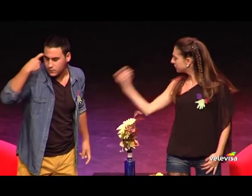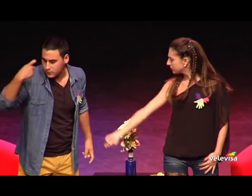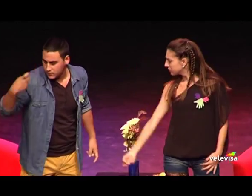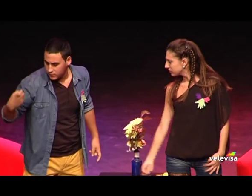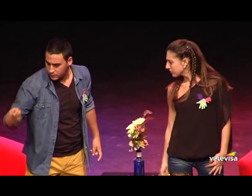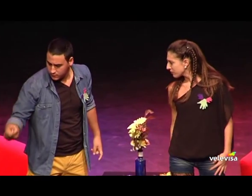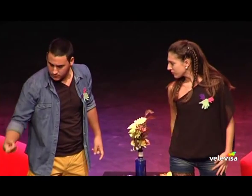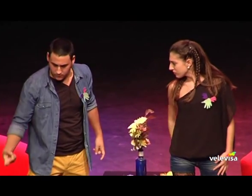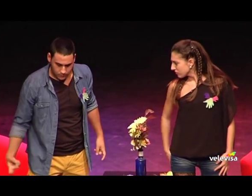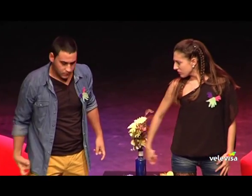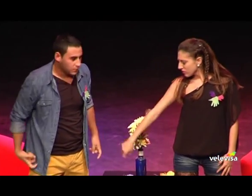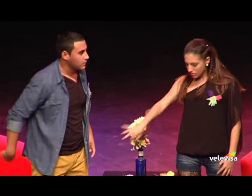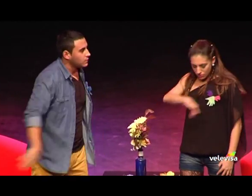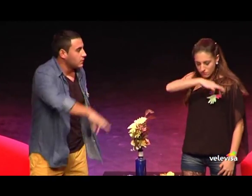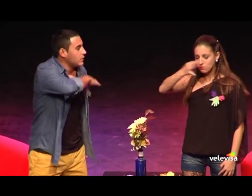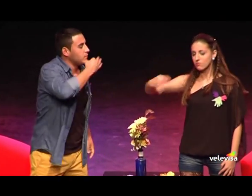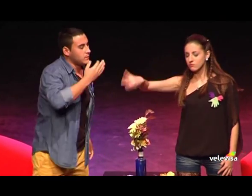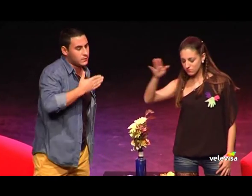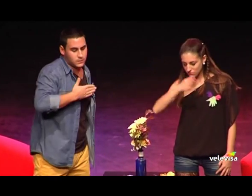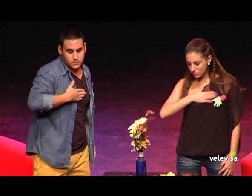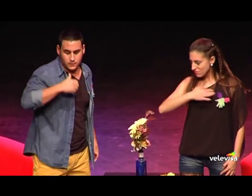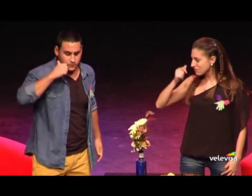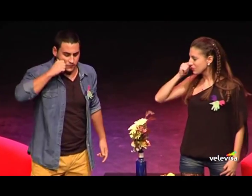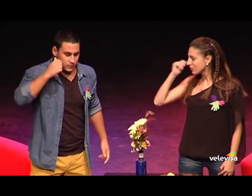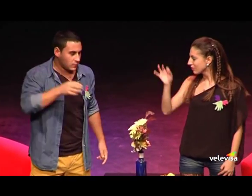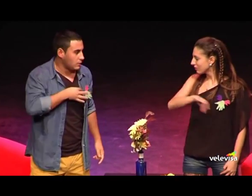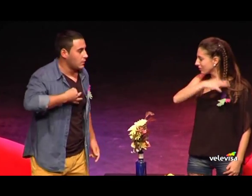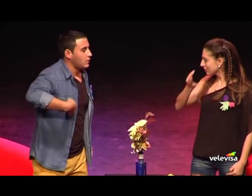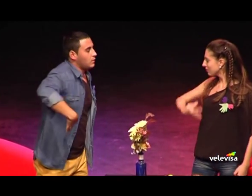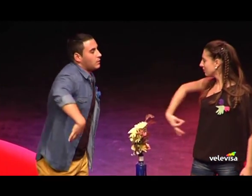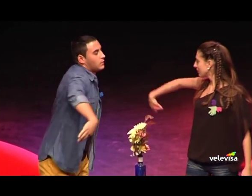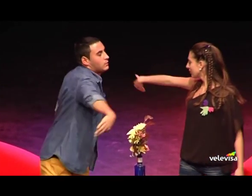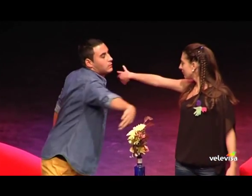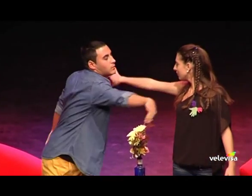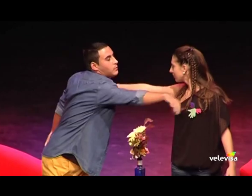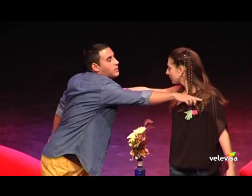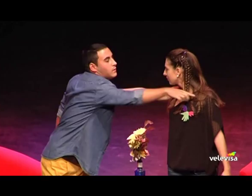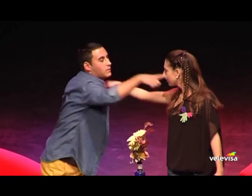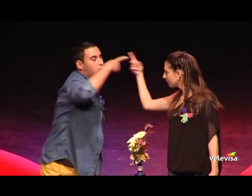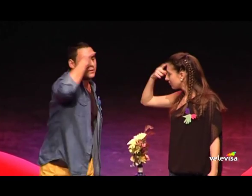Recuérdame Que mi alma fue tatuada en tu piel